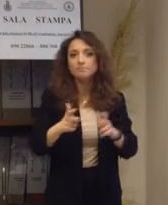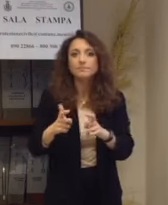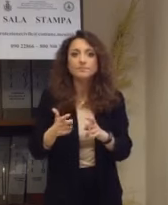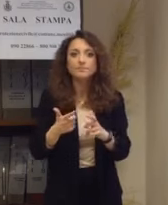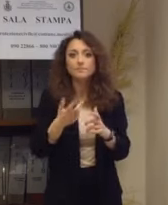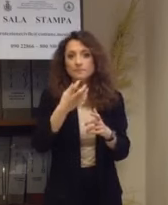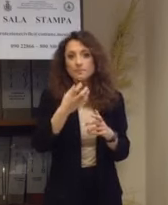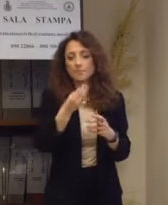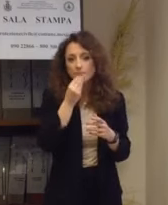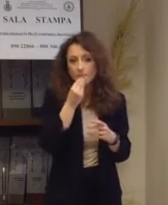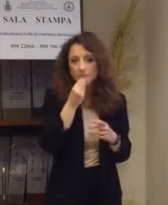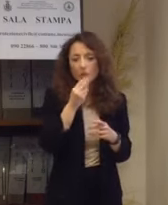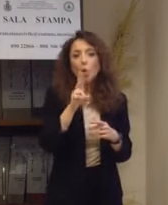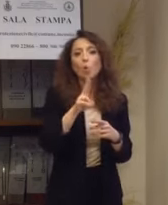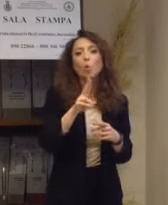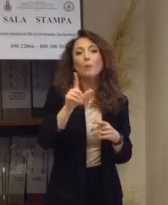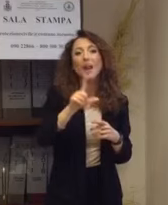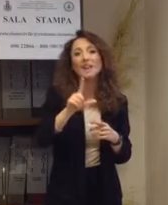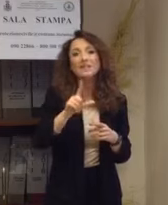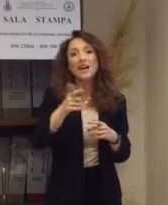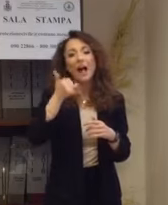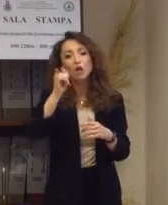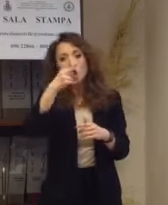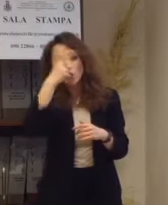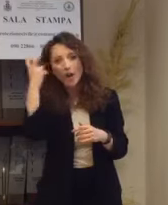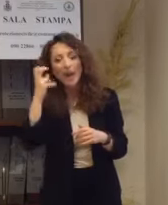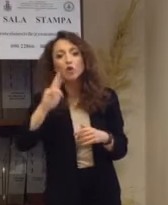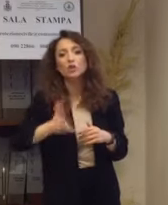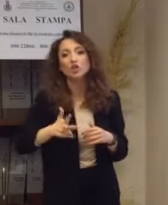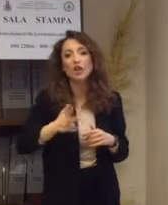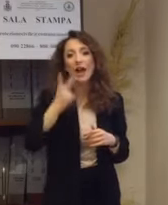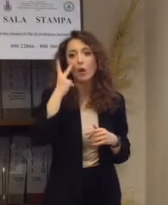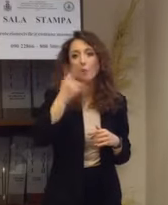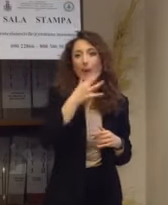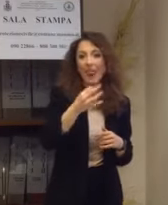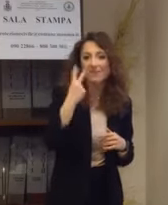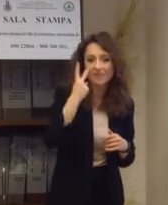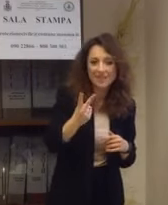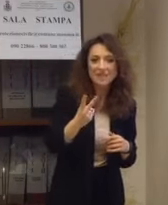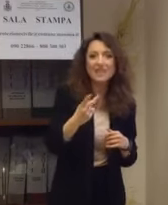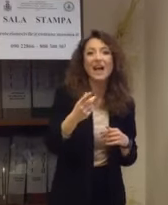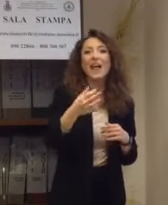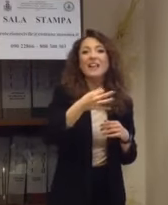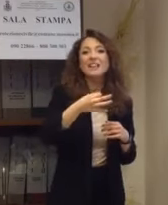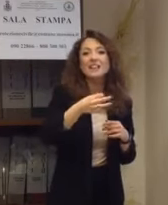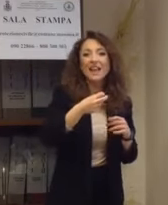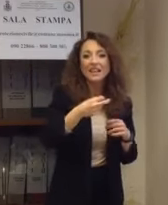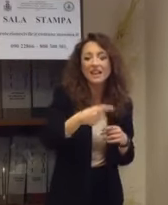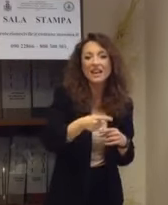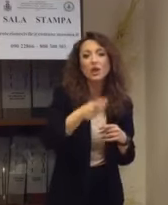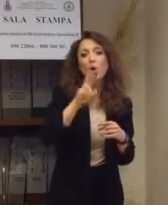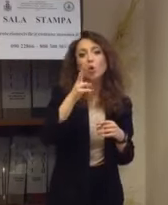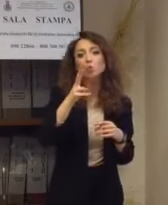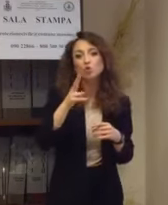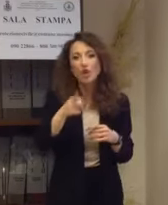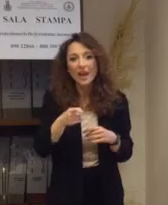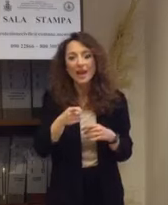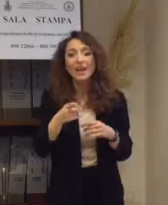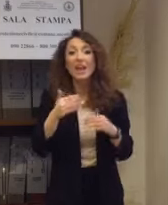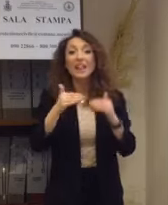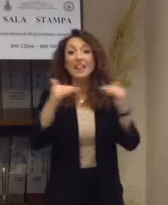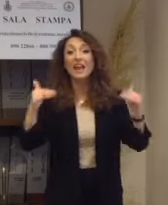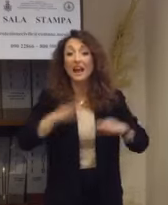Lesca, il Toro Nero, il Siciliano, Bella Vista, Datterino, i Ruggeri, la Terrazza,